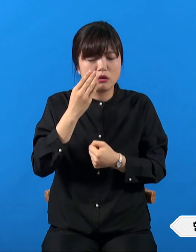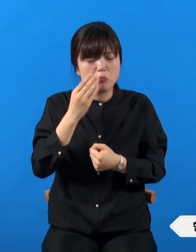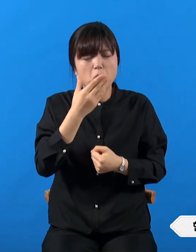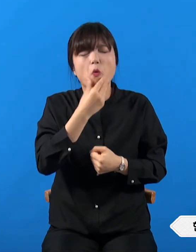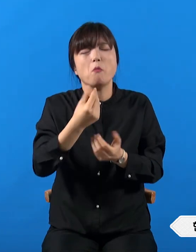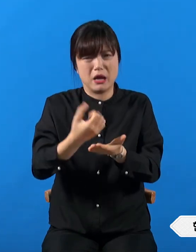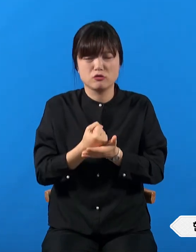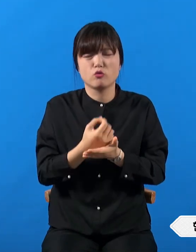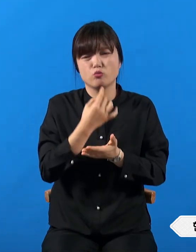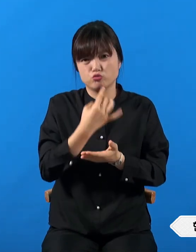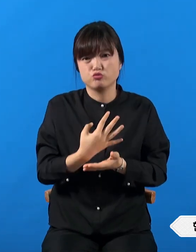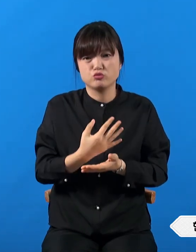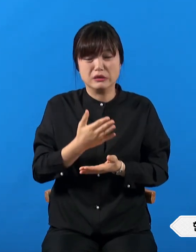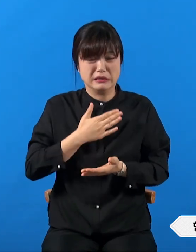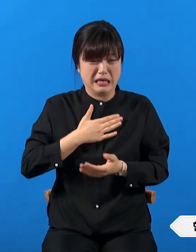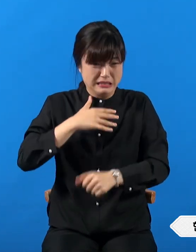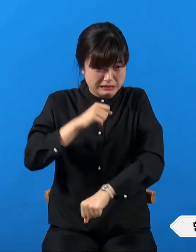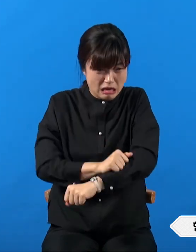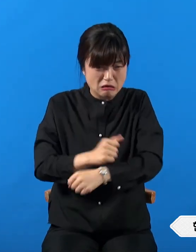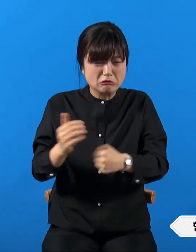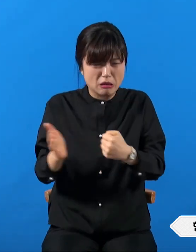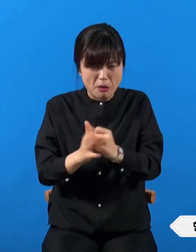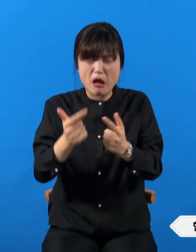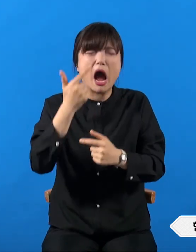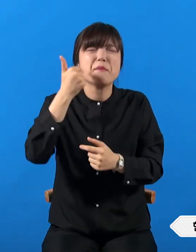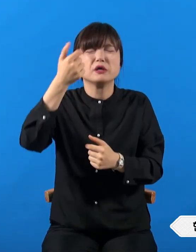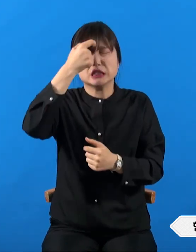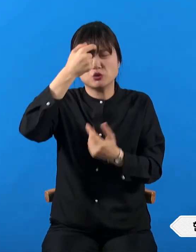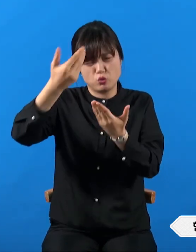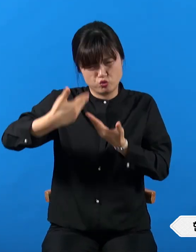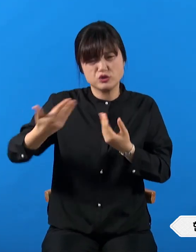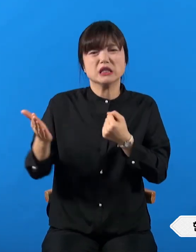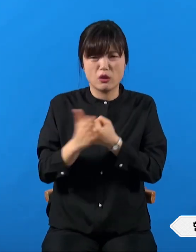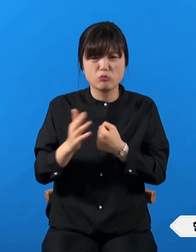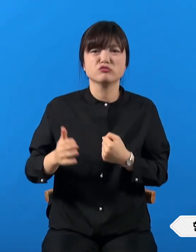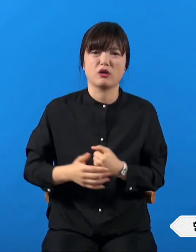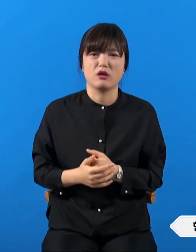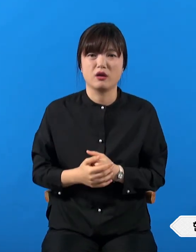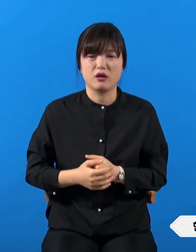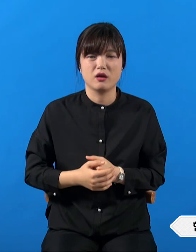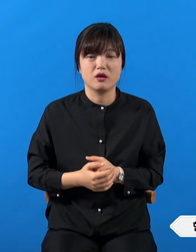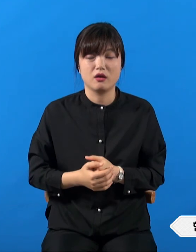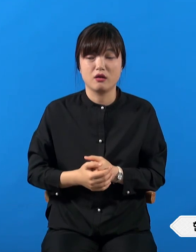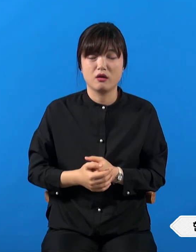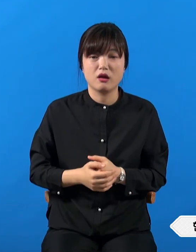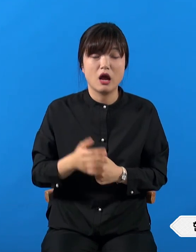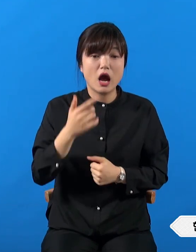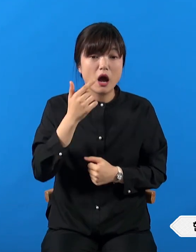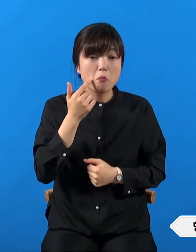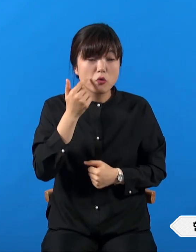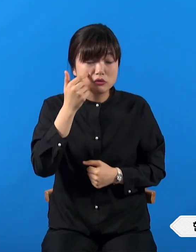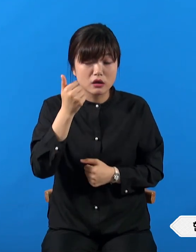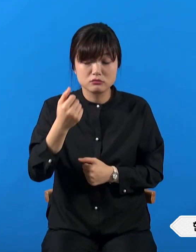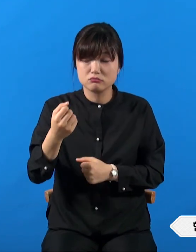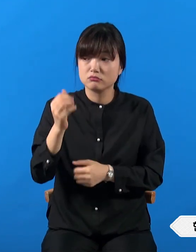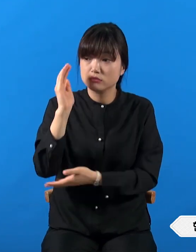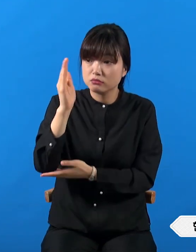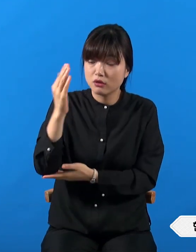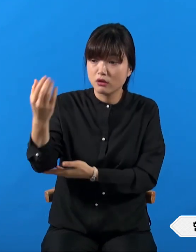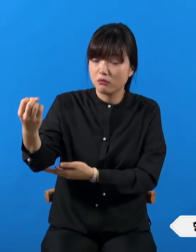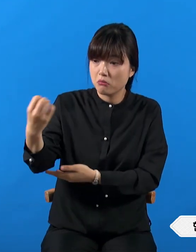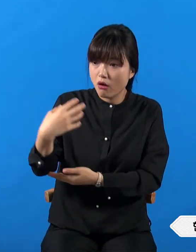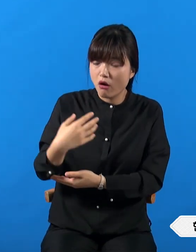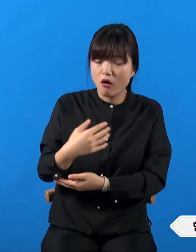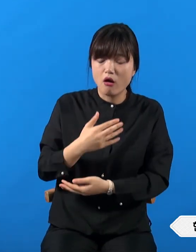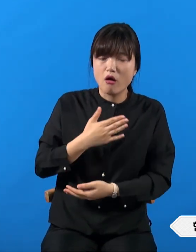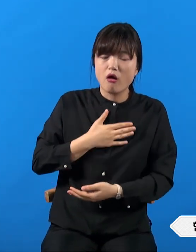잘나서도 아니고 순전히 아버지 기도 때문입니다. 목사님이 그 얘기 하시는데